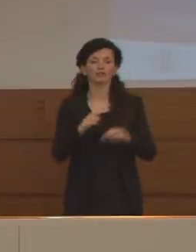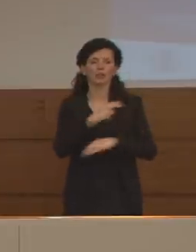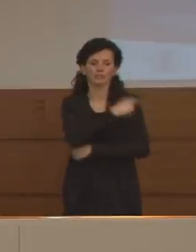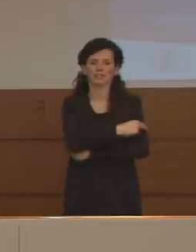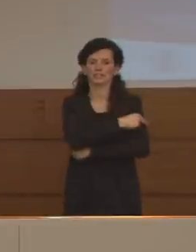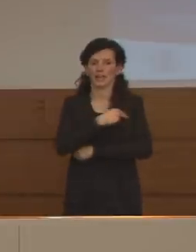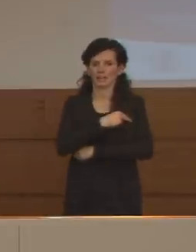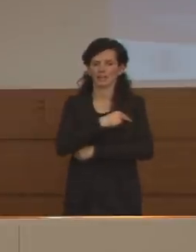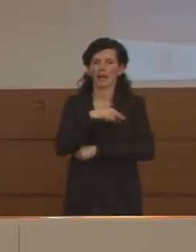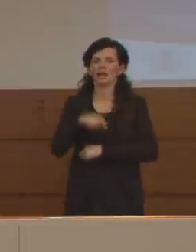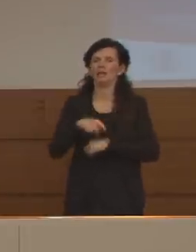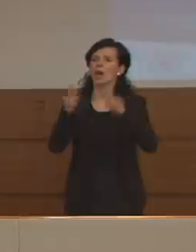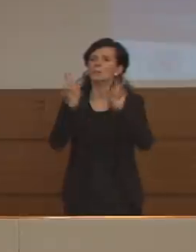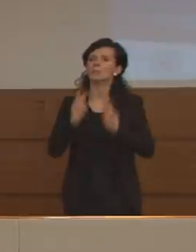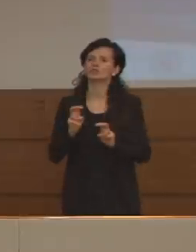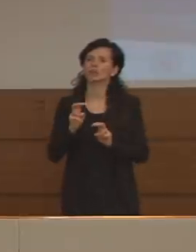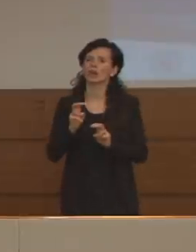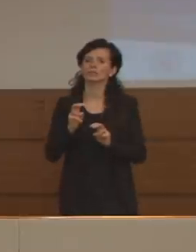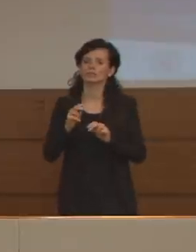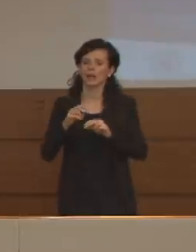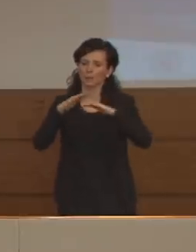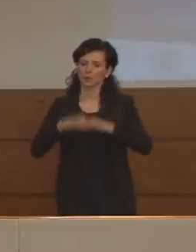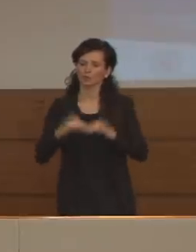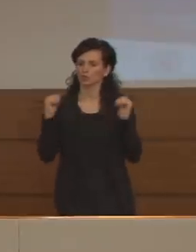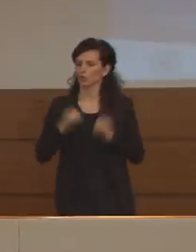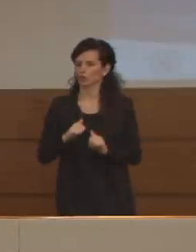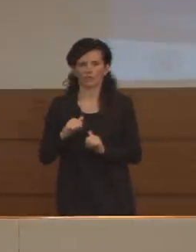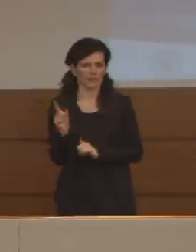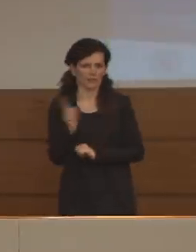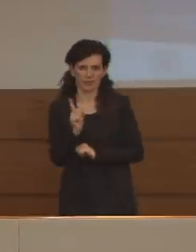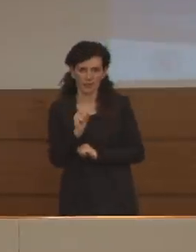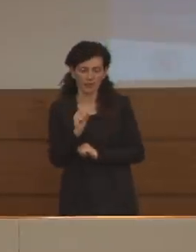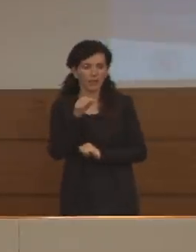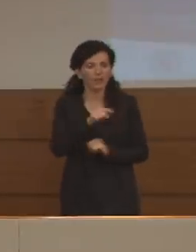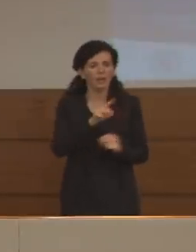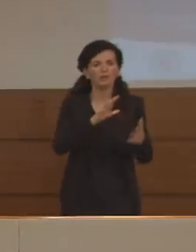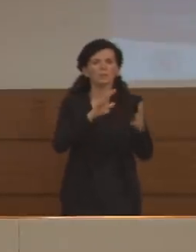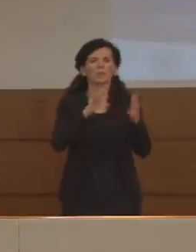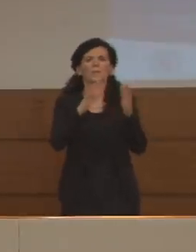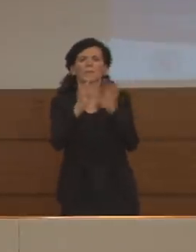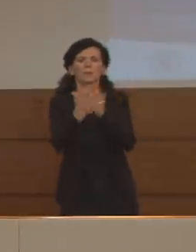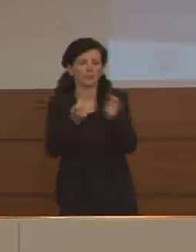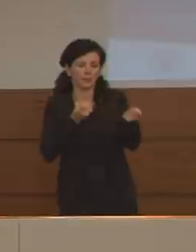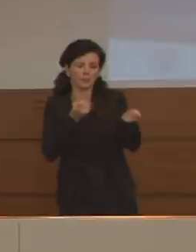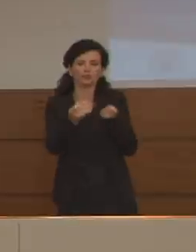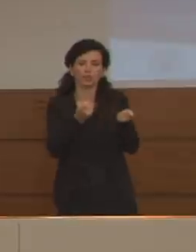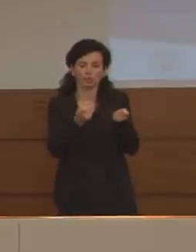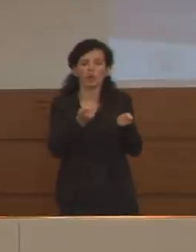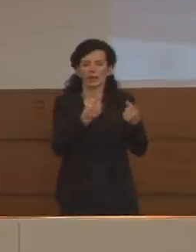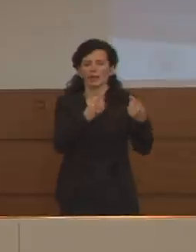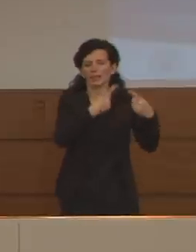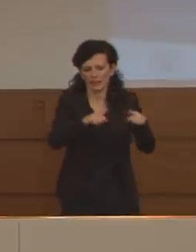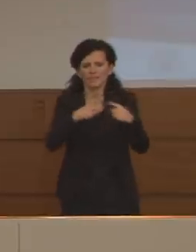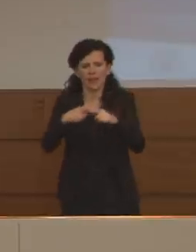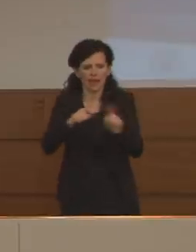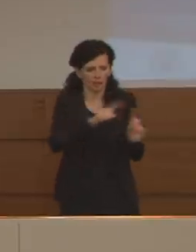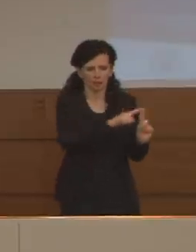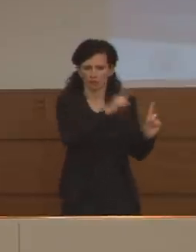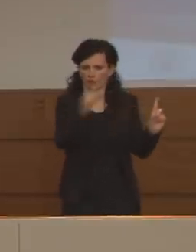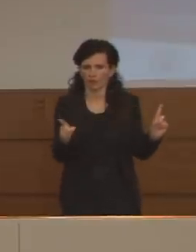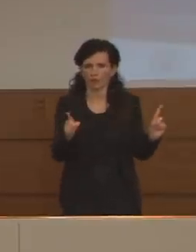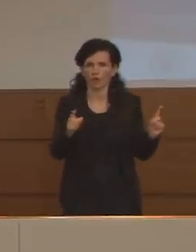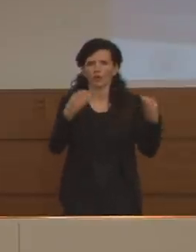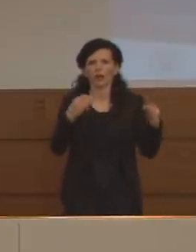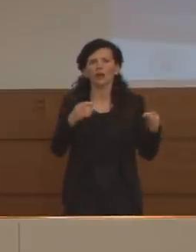di protezione civile quindi ha avuto uno sviluppo un andamento una gestione diversa rispetto a quella del